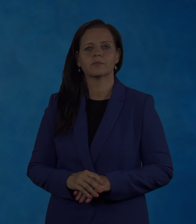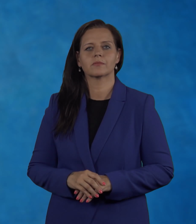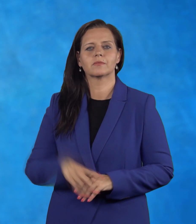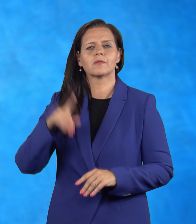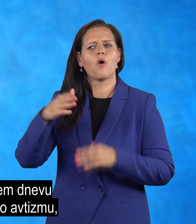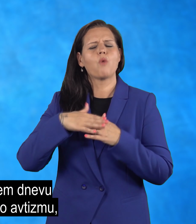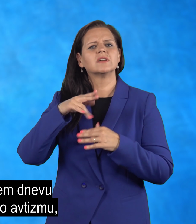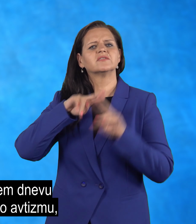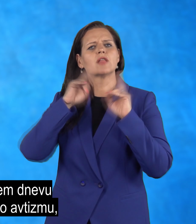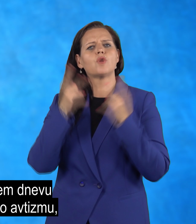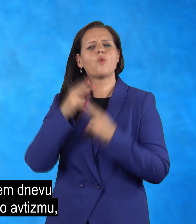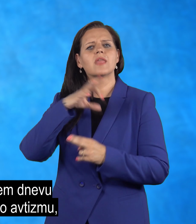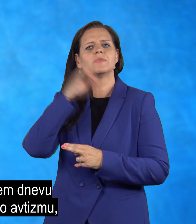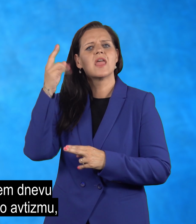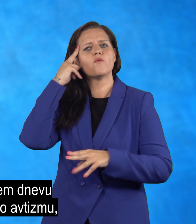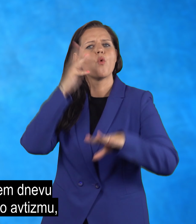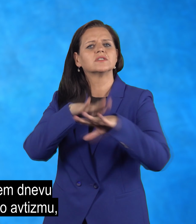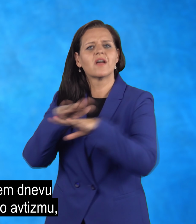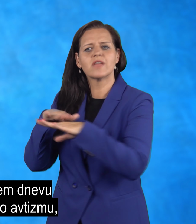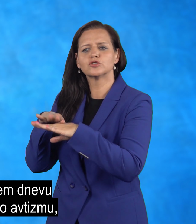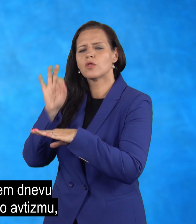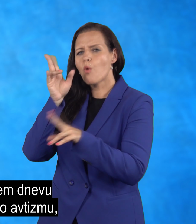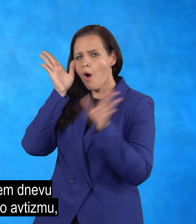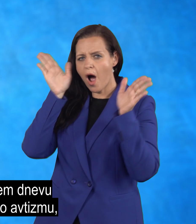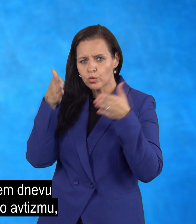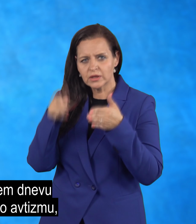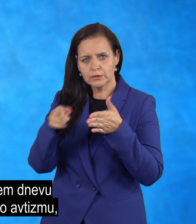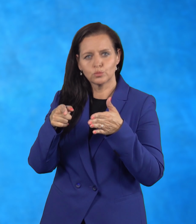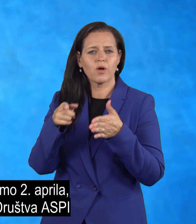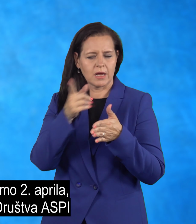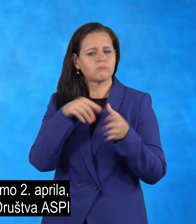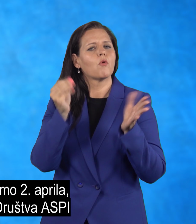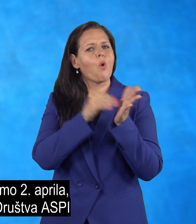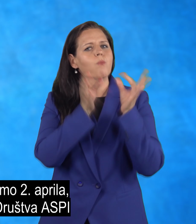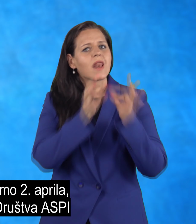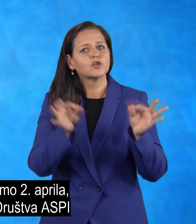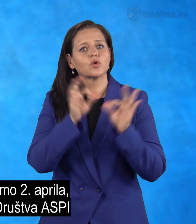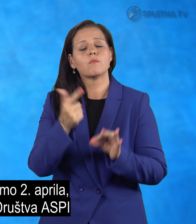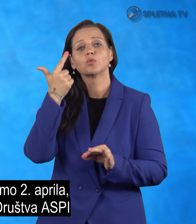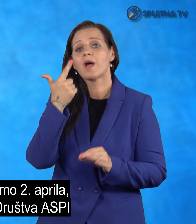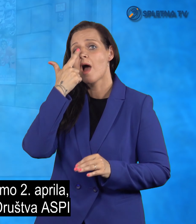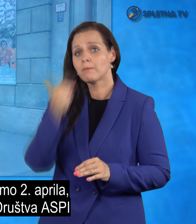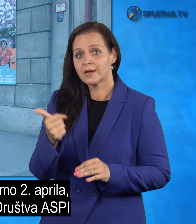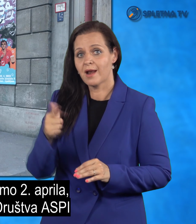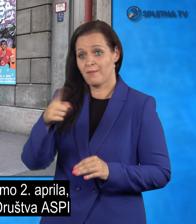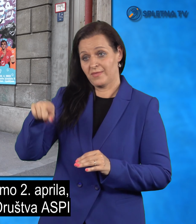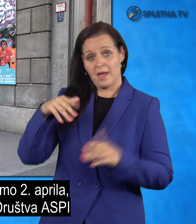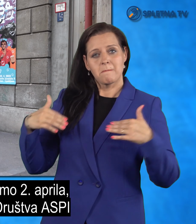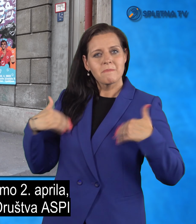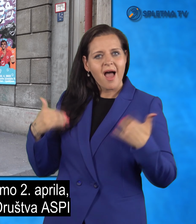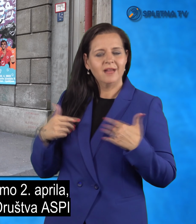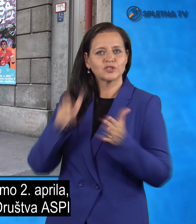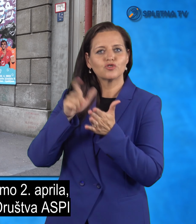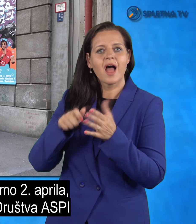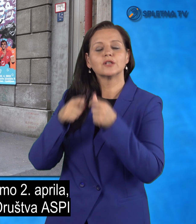Ob Svetovnem dnevu o zaveščanja o avtizmu, ki ga obeležujemo 2. aprila, so